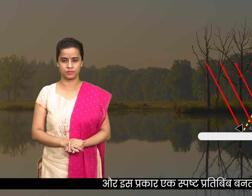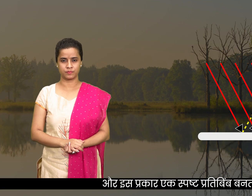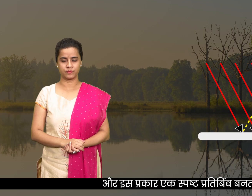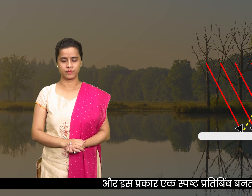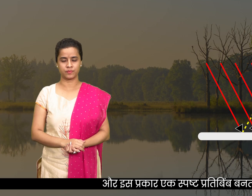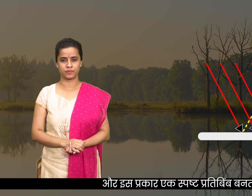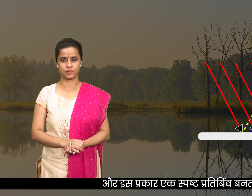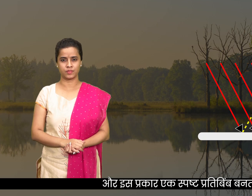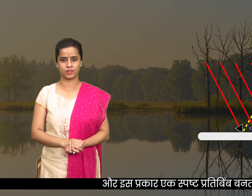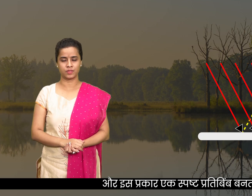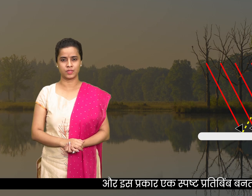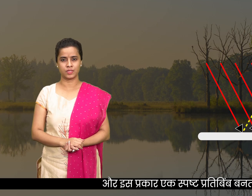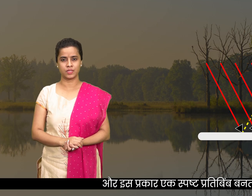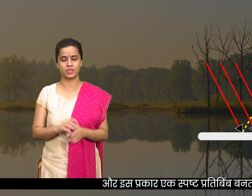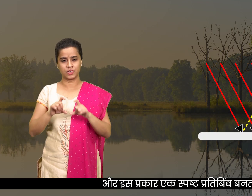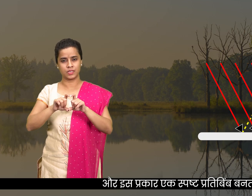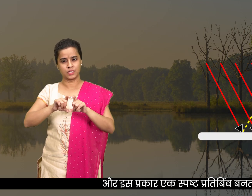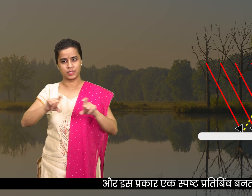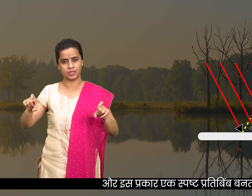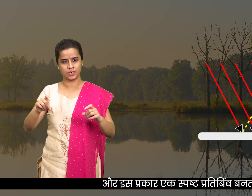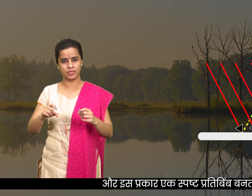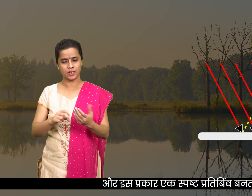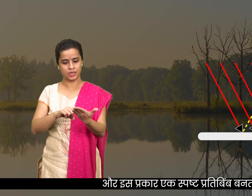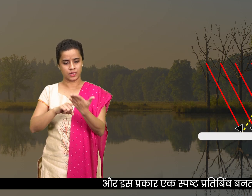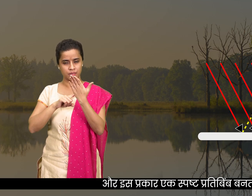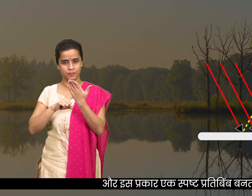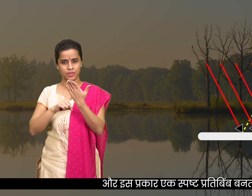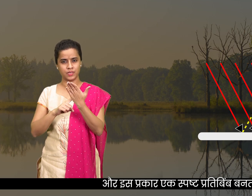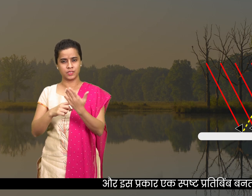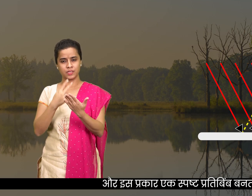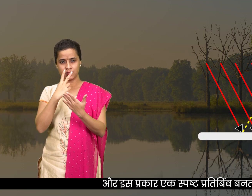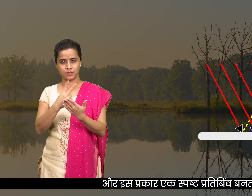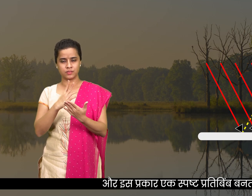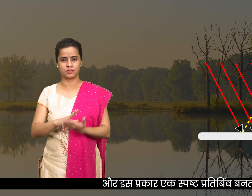और इस प्रकार एक स्पष्ट प्रतिबिंब बनता है।